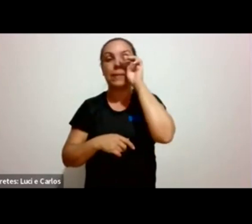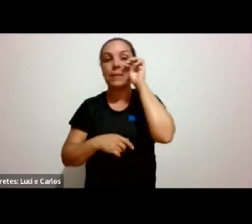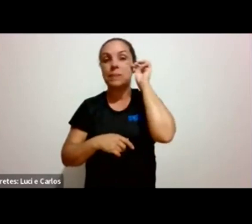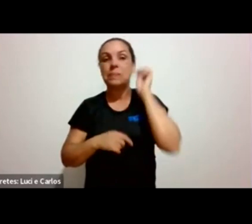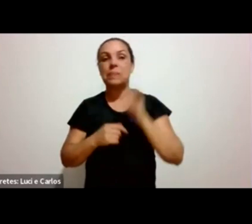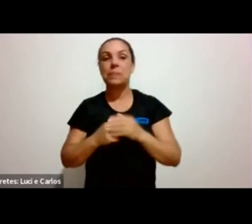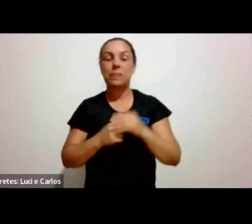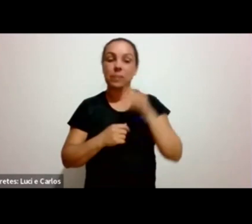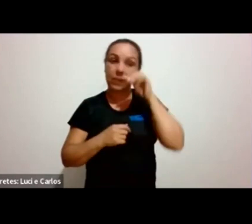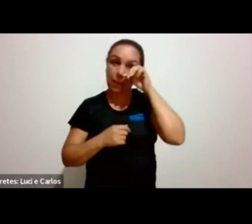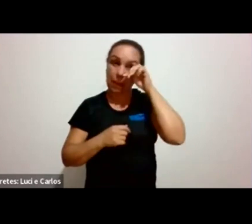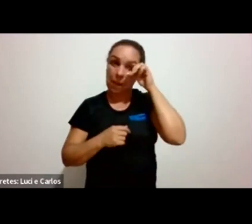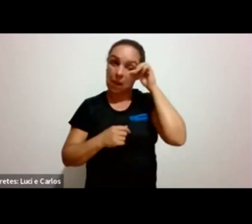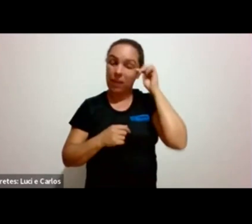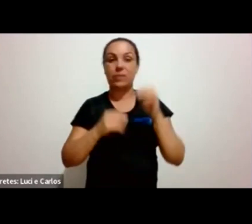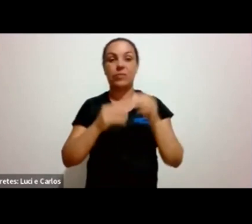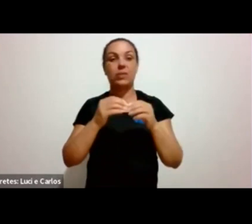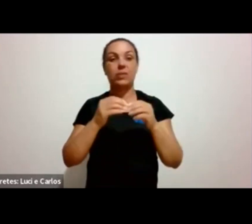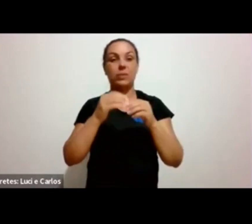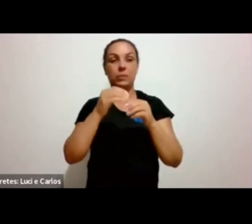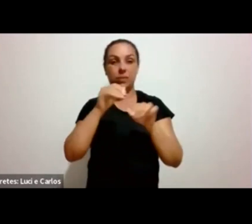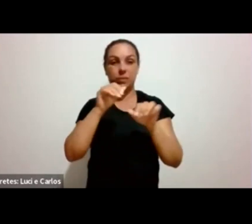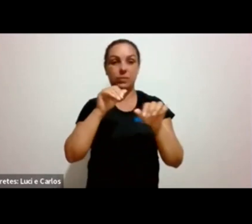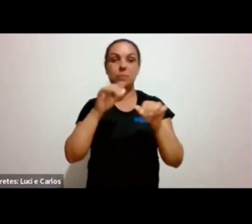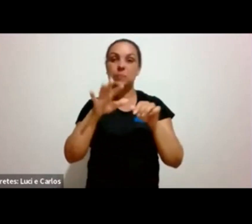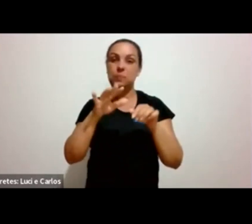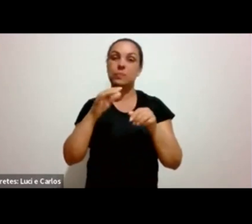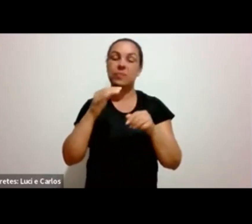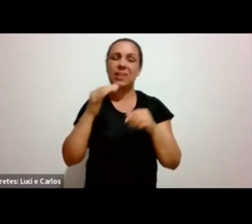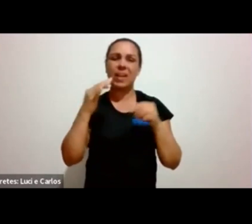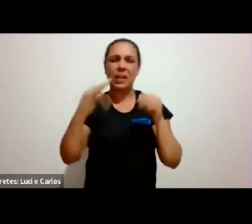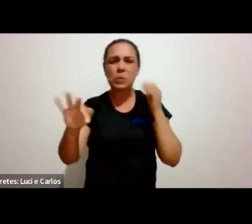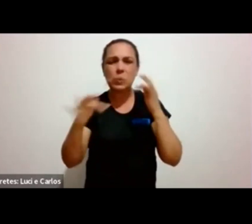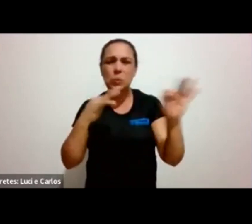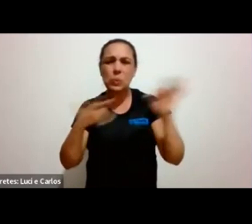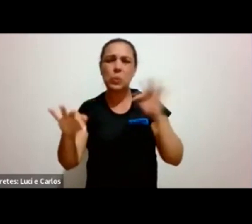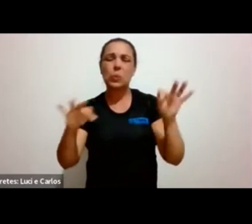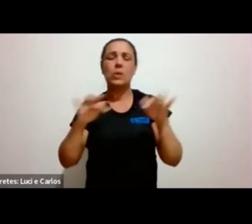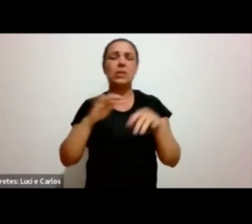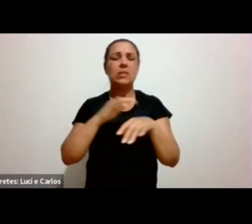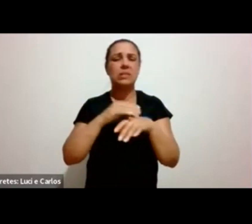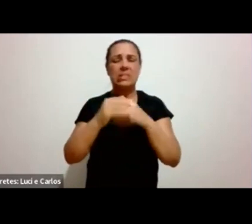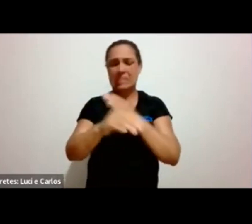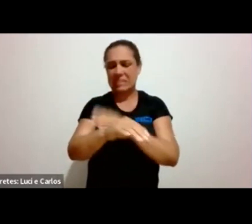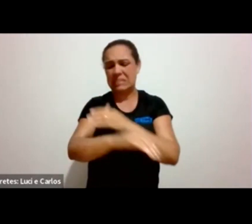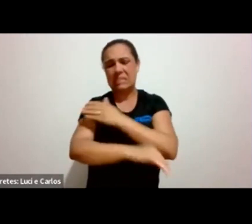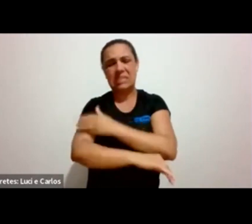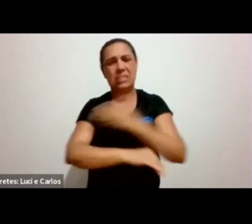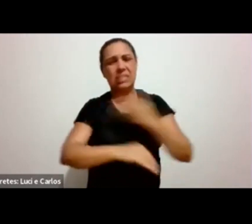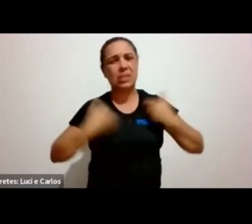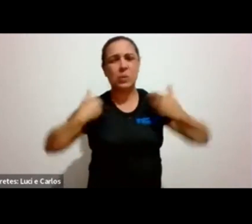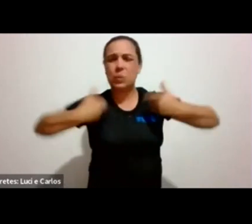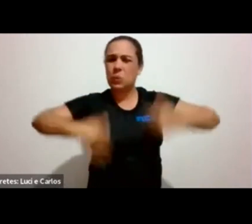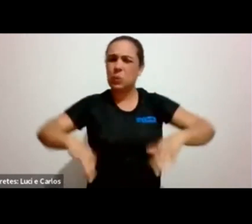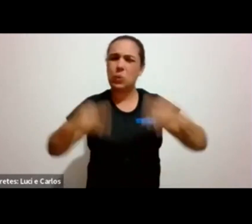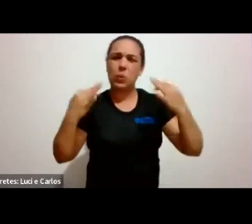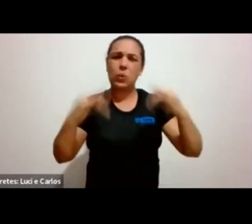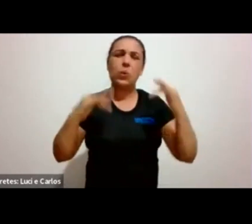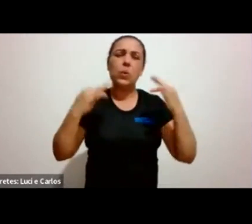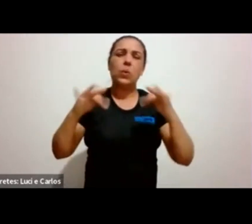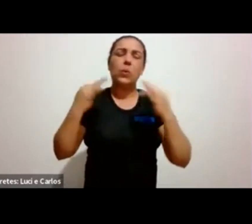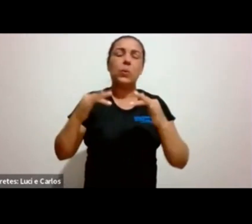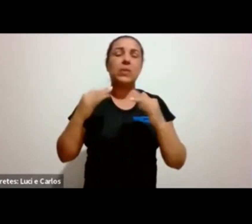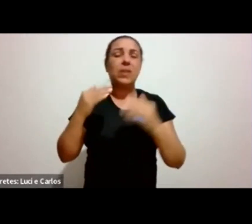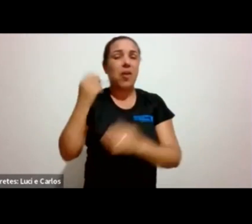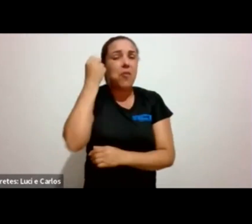A fibromialgia, essa dor, sensibilidade muscular por todo o corpo, ela é tão